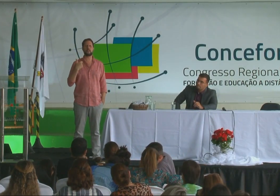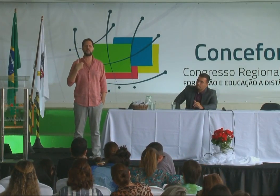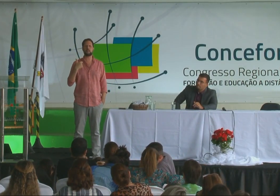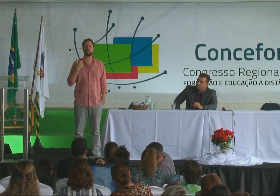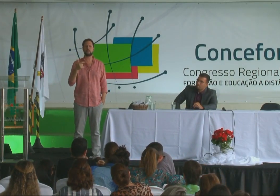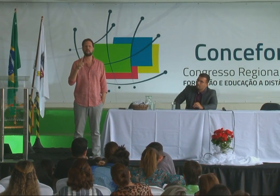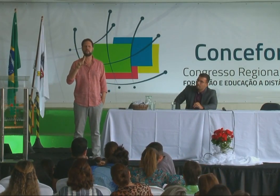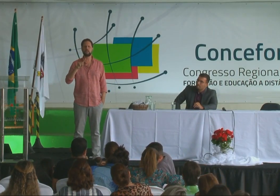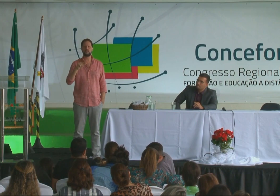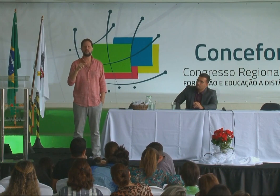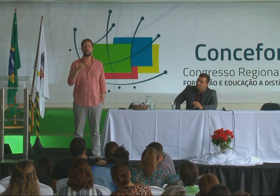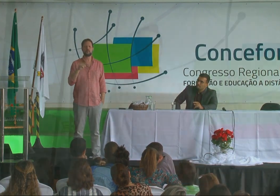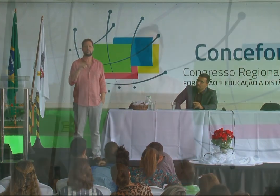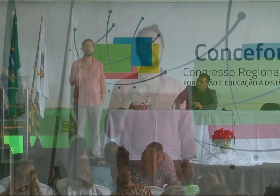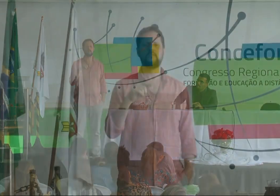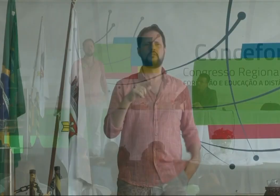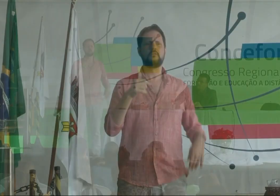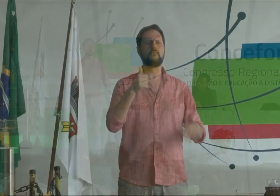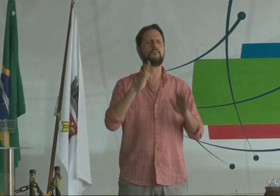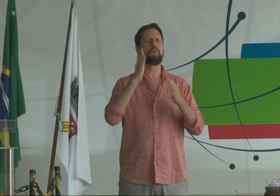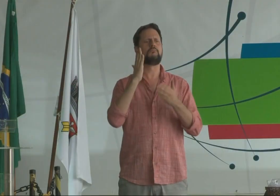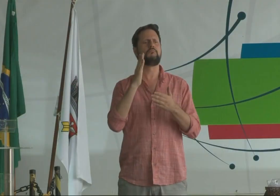Por exemplo, quando eu tinha mais ou menos 12 anos...